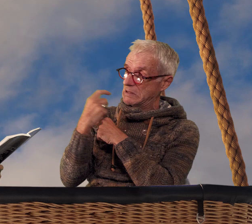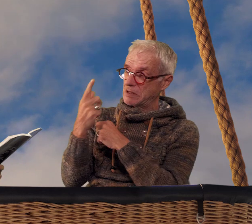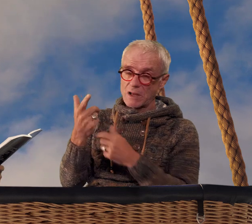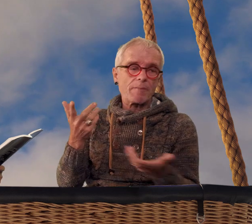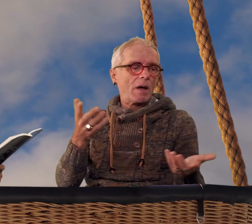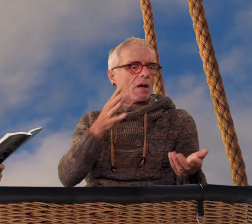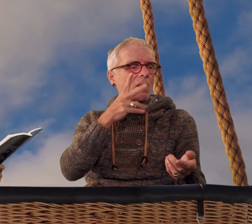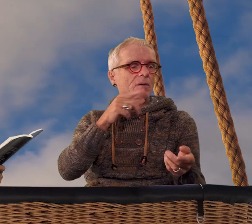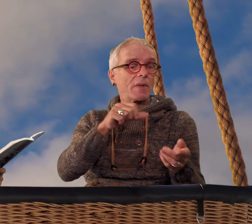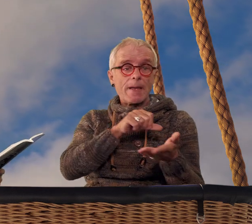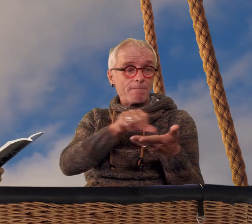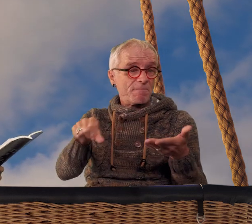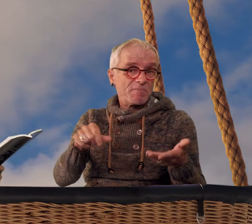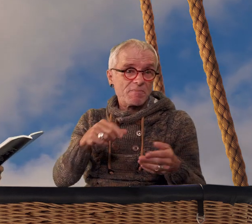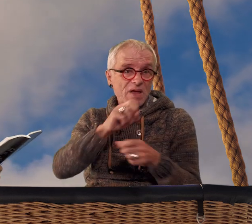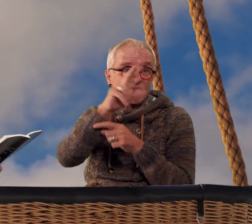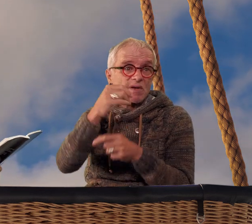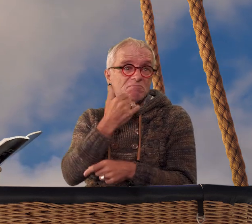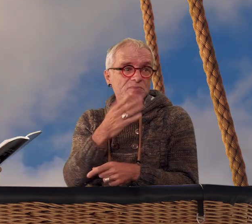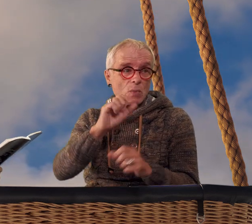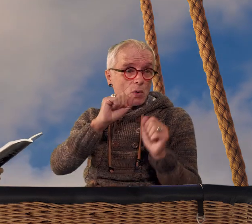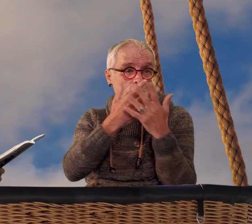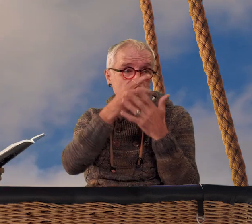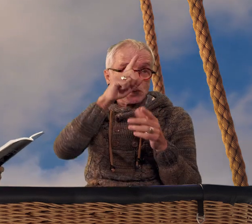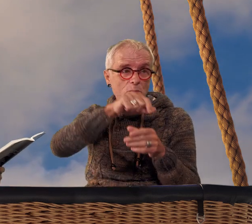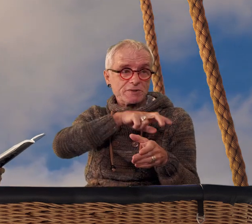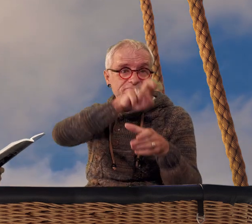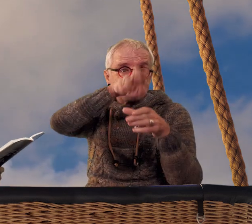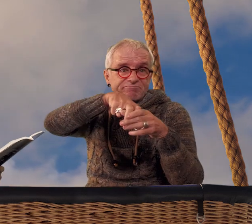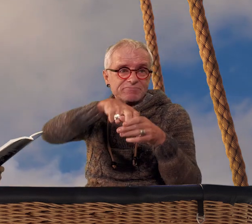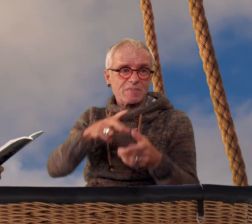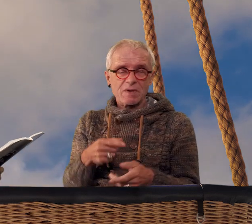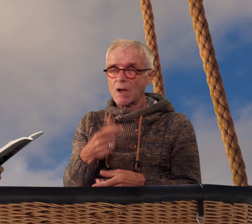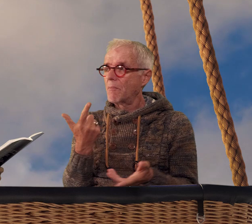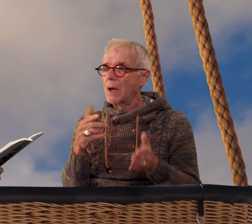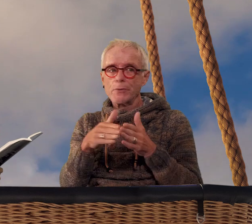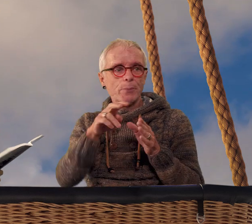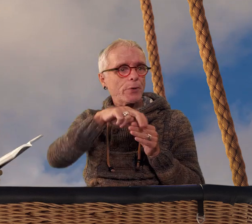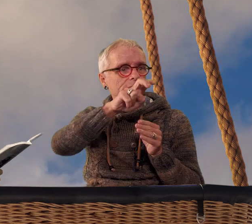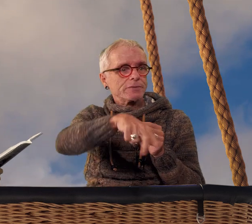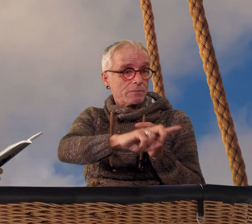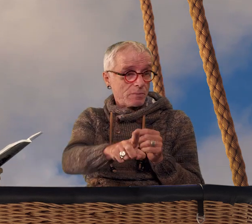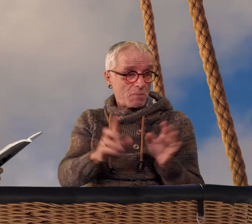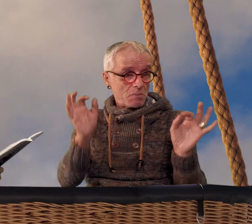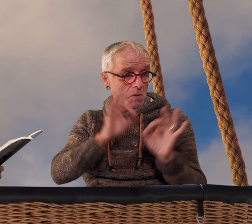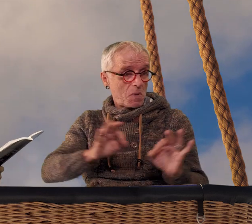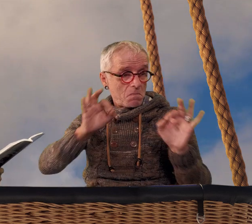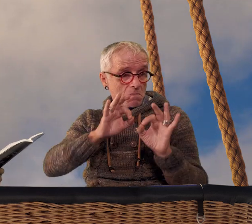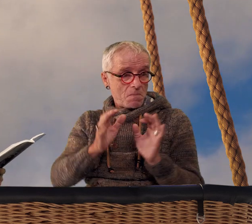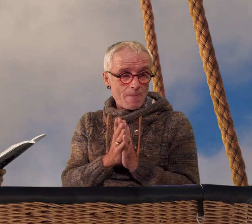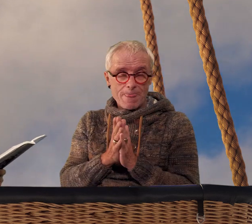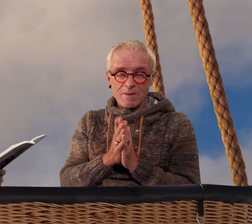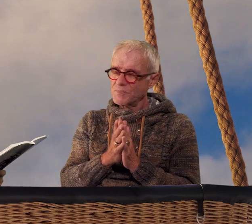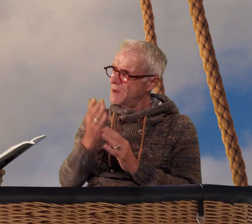! Je ne pouvais payer mon voyage, il fallait bien monter par surprise. » « Personne ne vous prit de descendre, monsieur. » « Mais